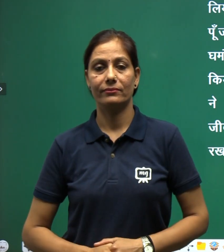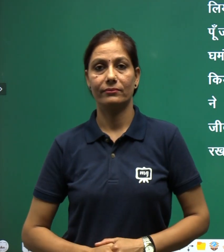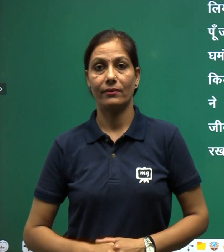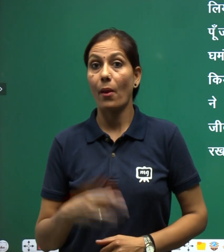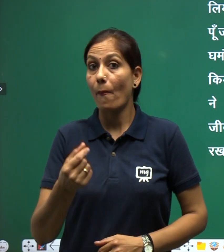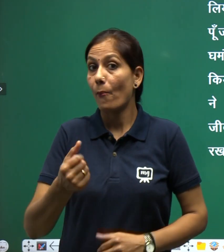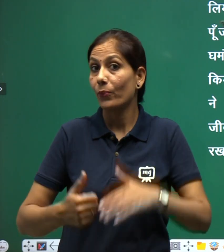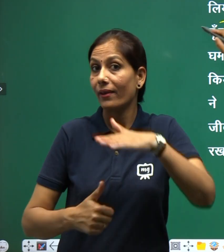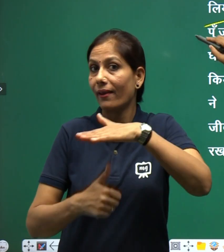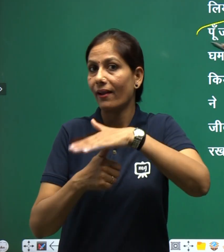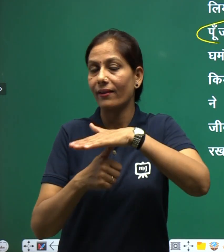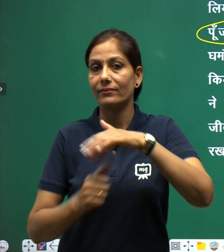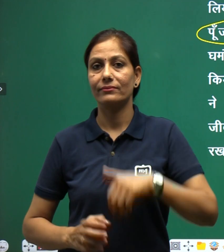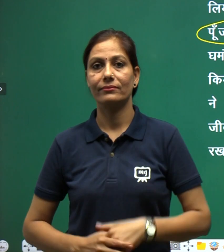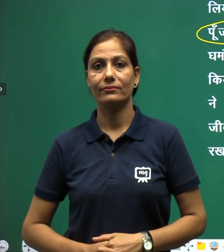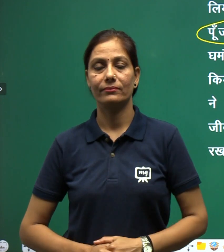पूंजीवादी